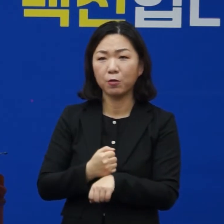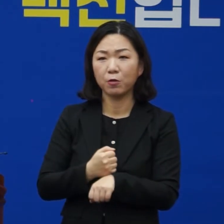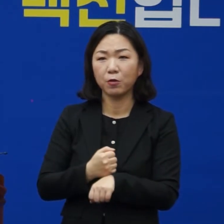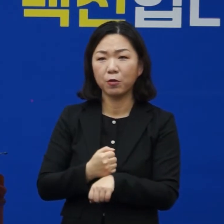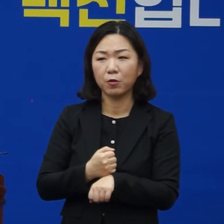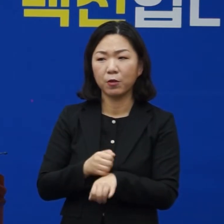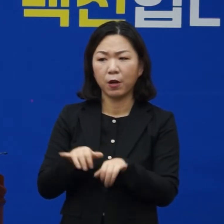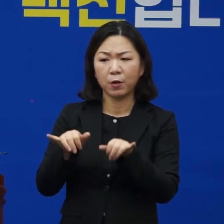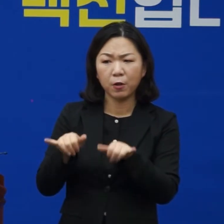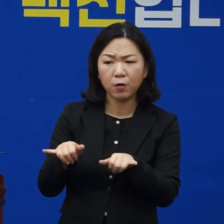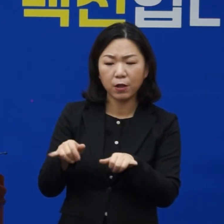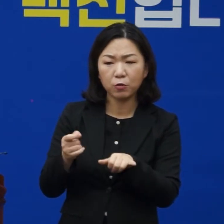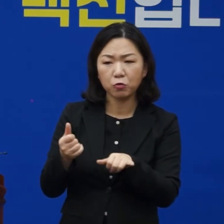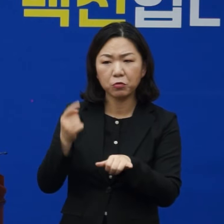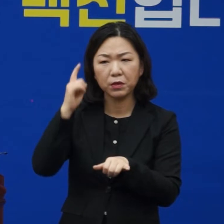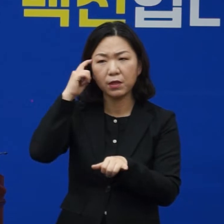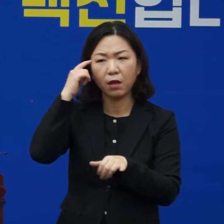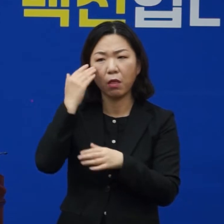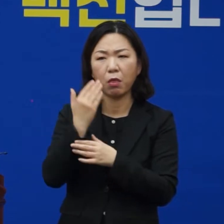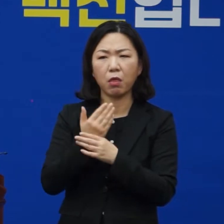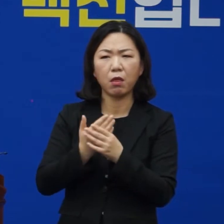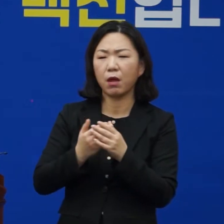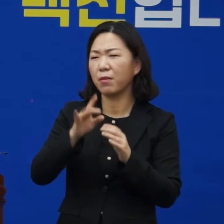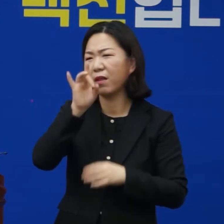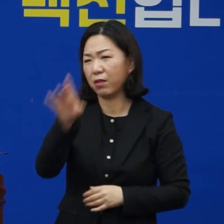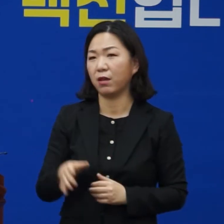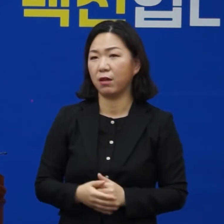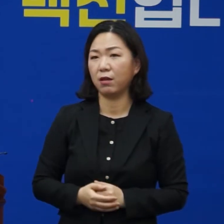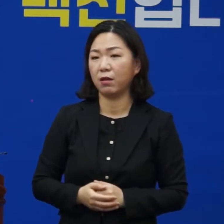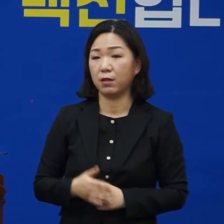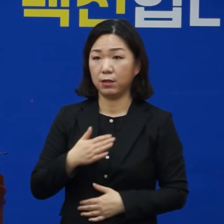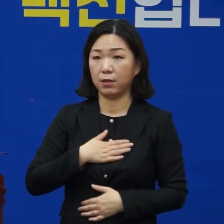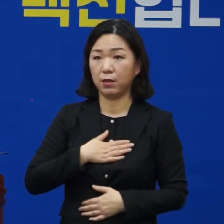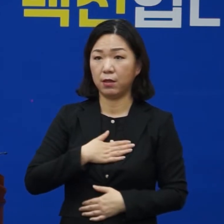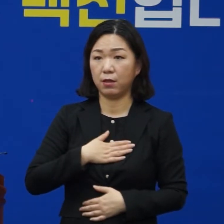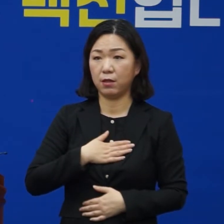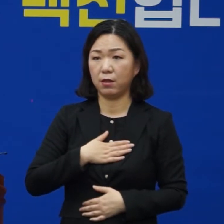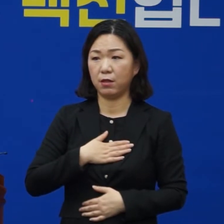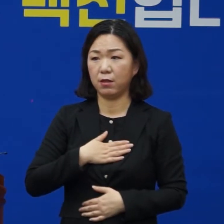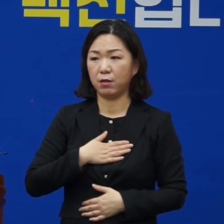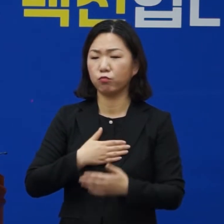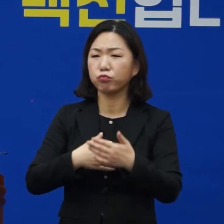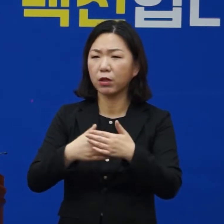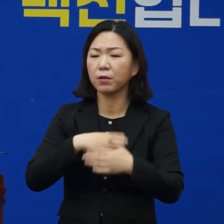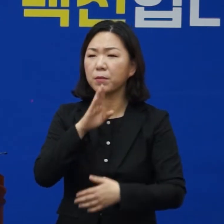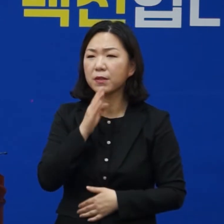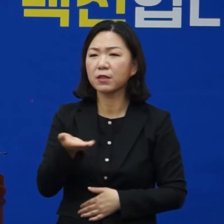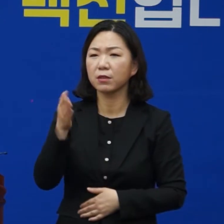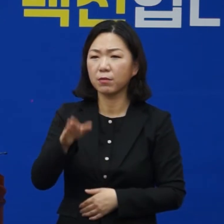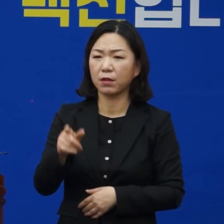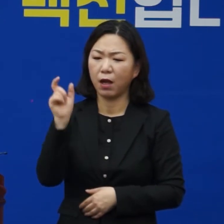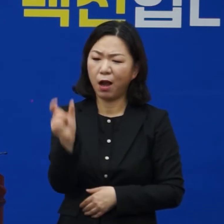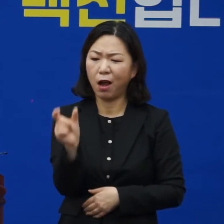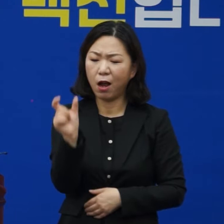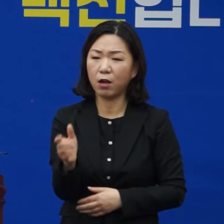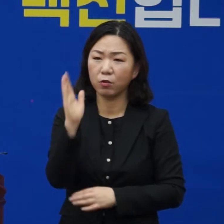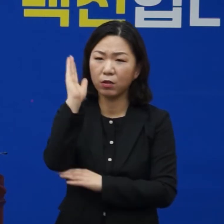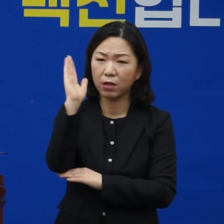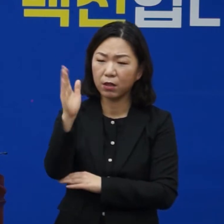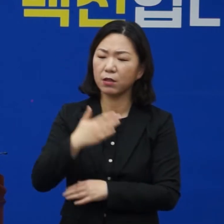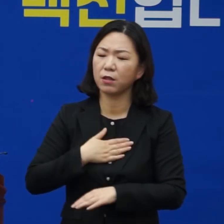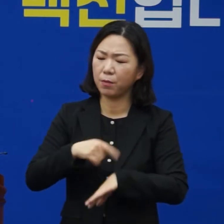경계를 늦출 때가 아니라고 생각합니다. 제가 이런 말씀을 거듭 드리는 저의 마음도 너무나 아픕니다. 그러나